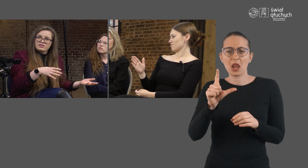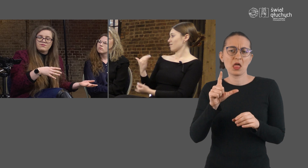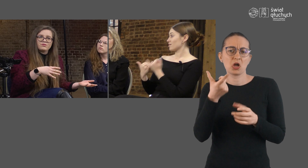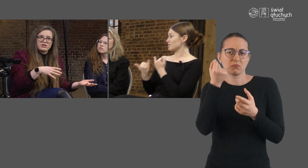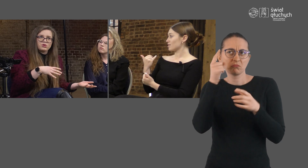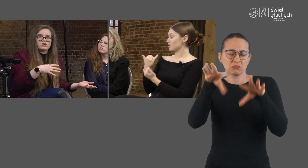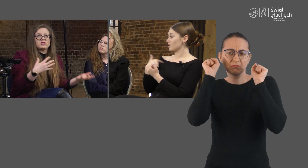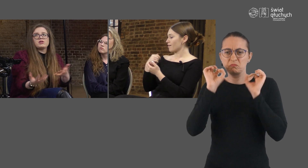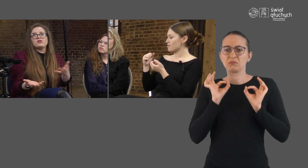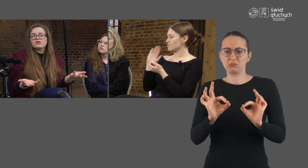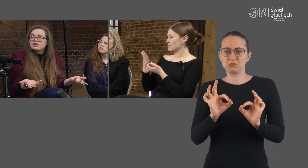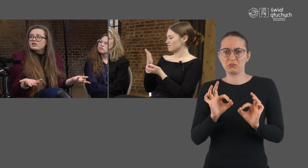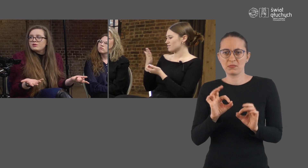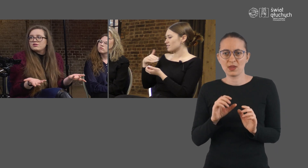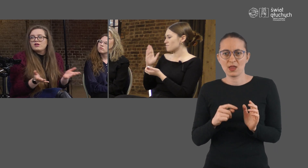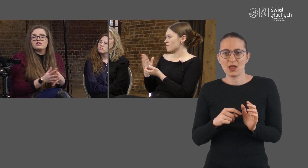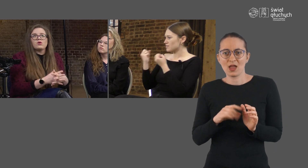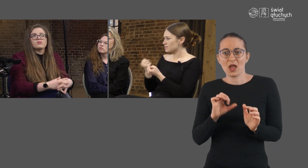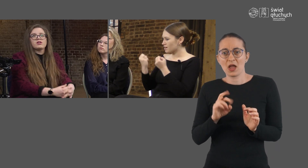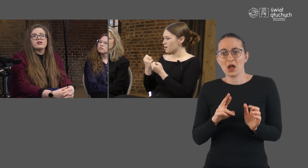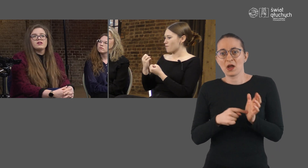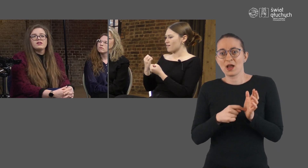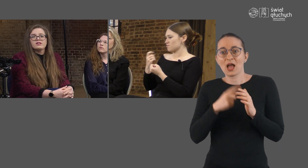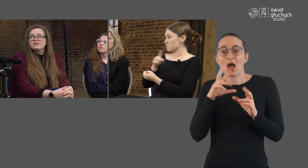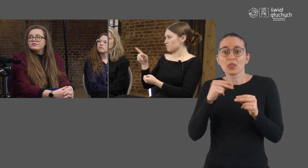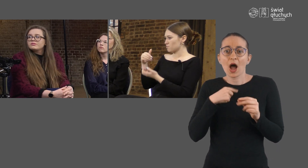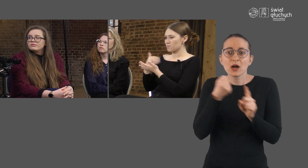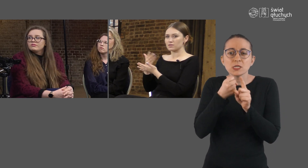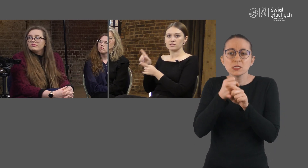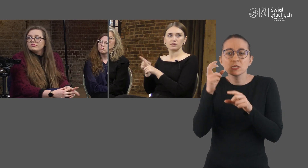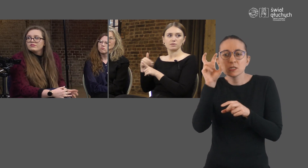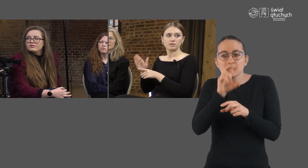ja nie będę walczyła o siebie, to nikt nie będzie walczył o mnie.